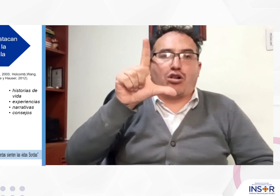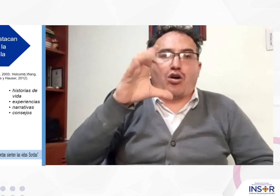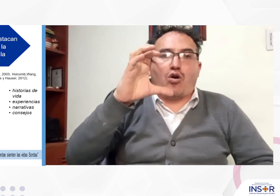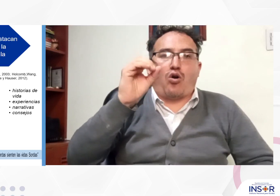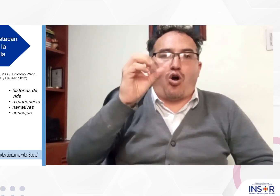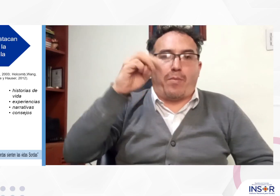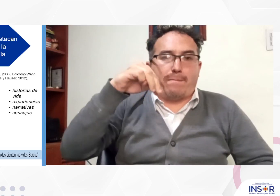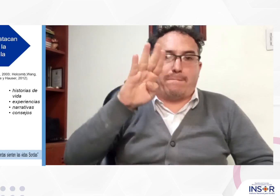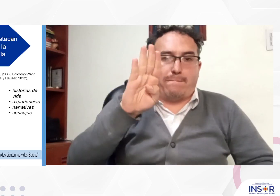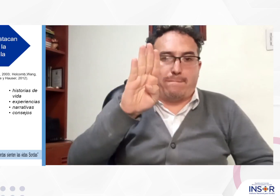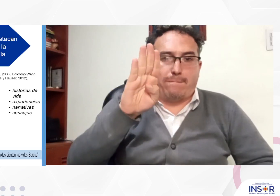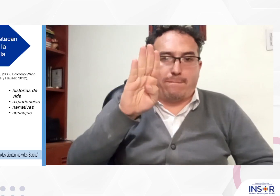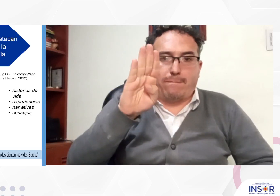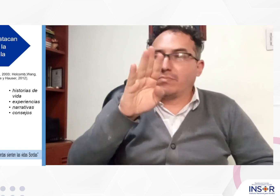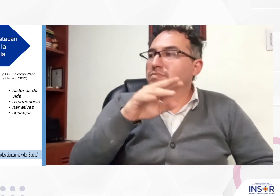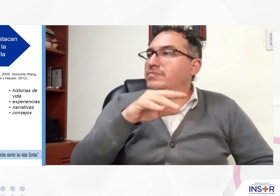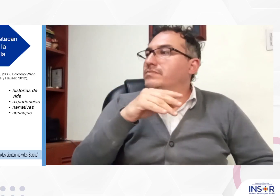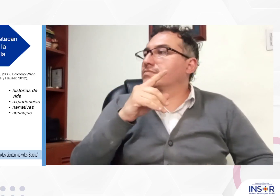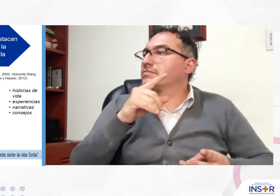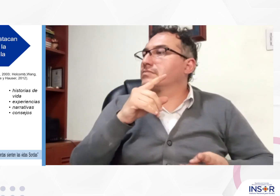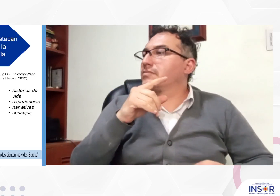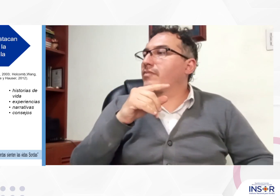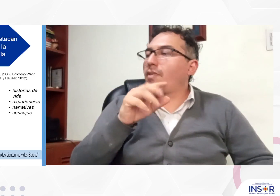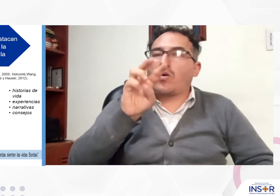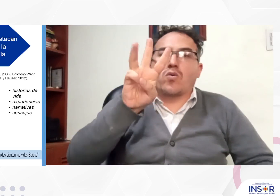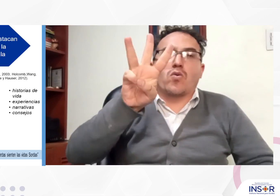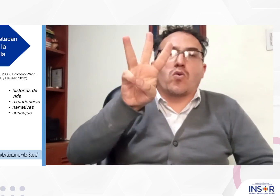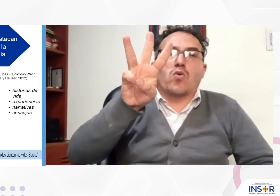vemos a Holp,